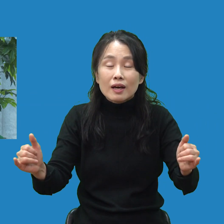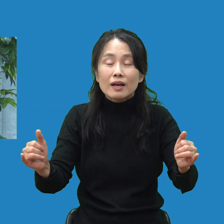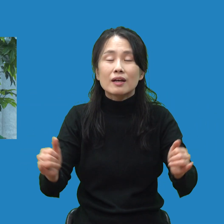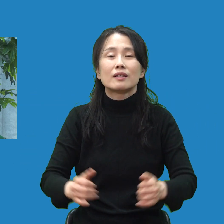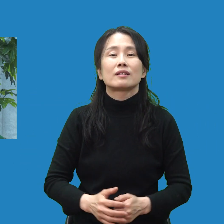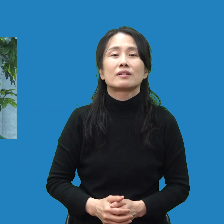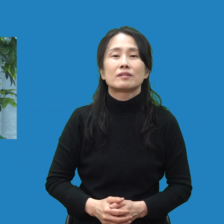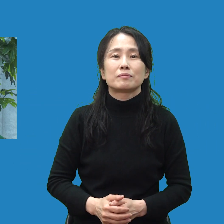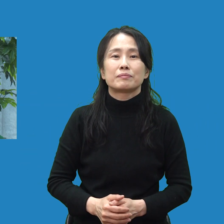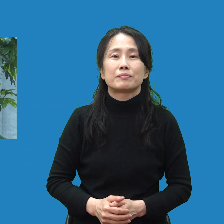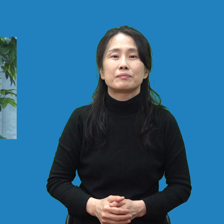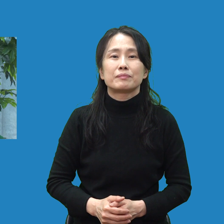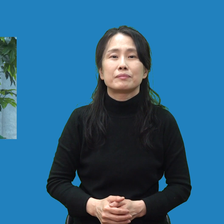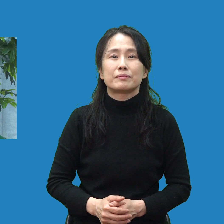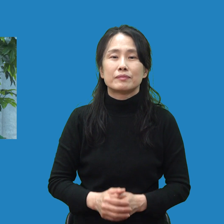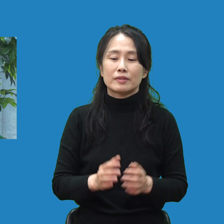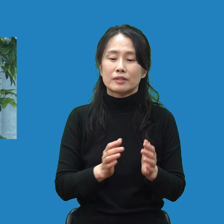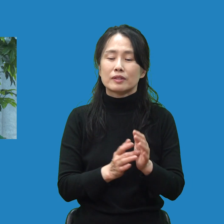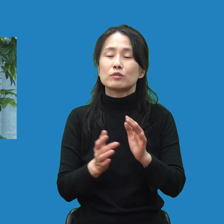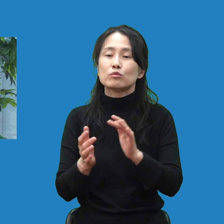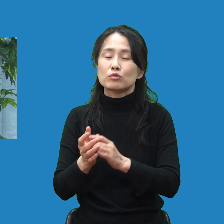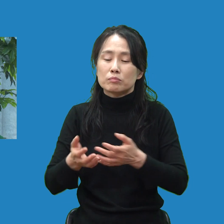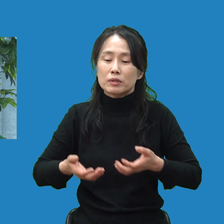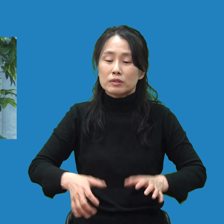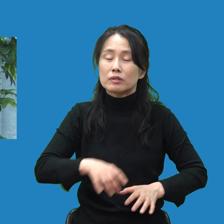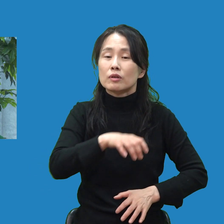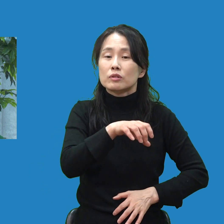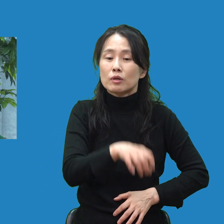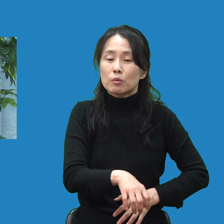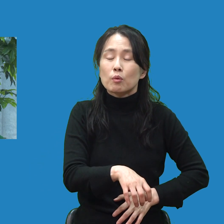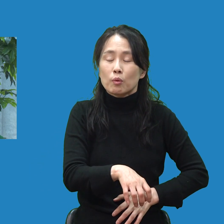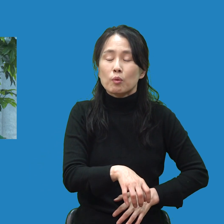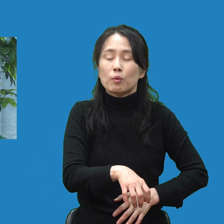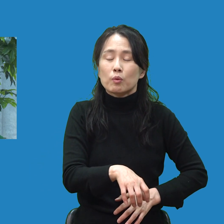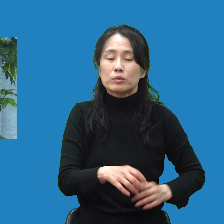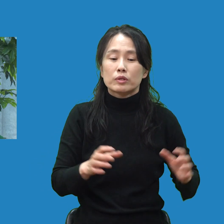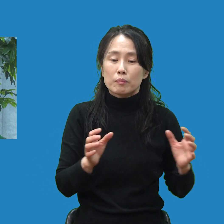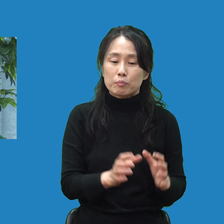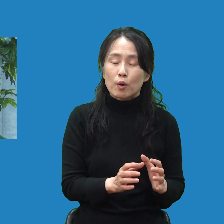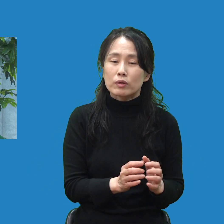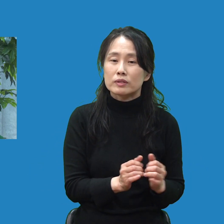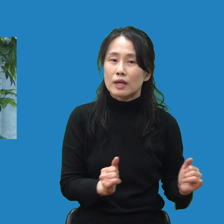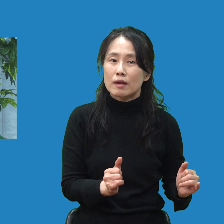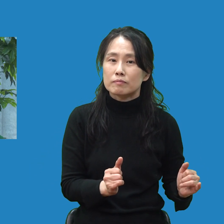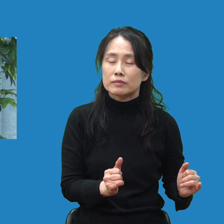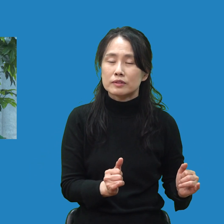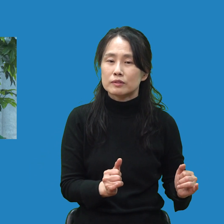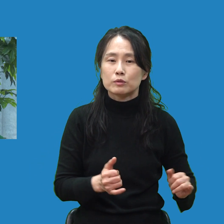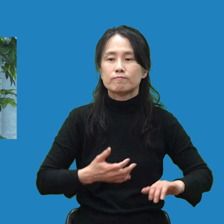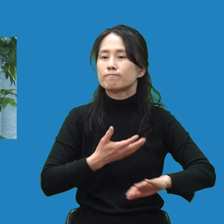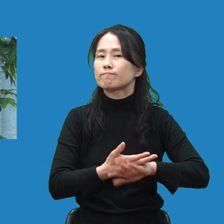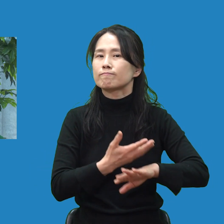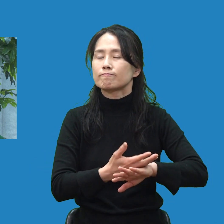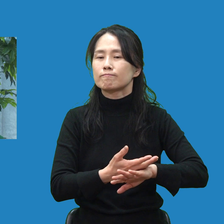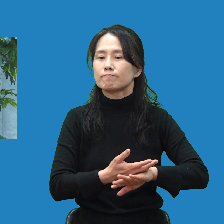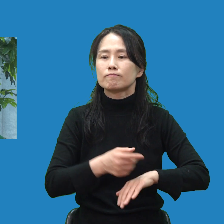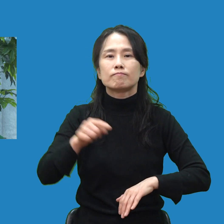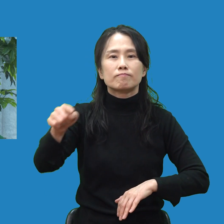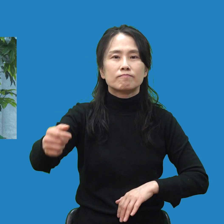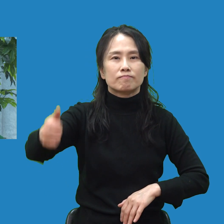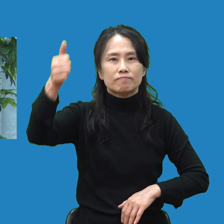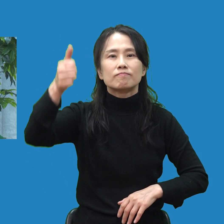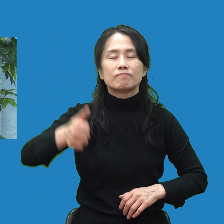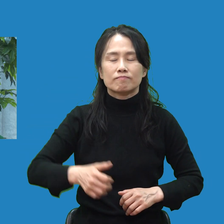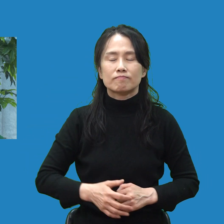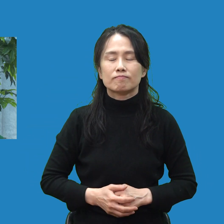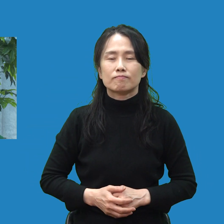나오는 예수님의 고향 나사렛 회당에 모였던 사람들보다 훨씬 더 낫습니다.